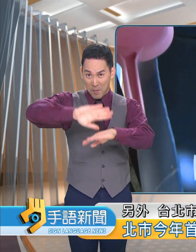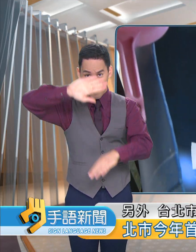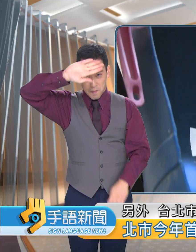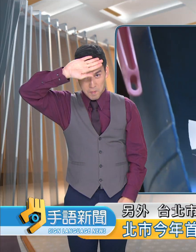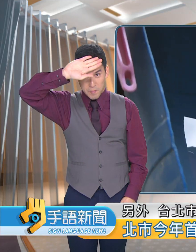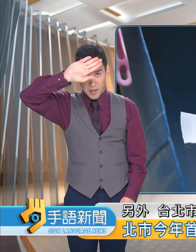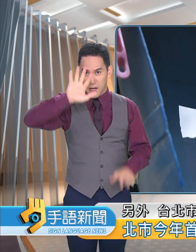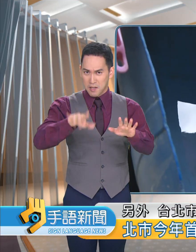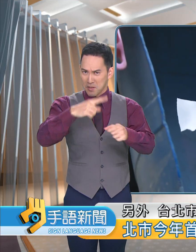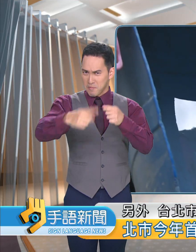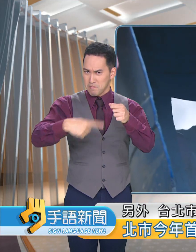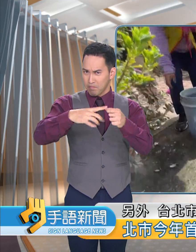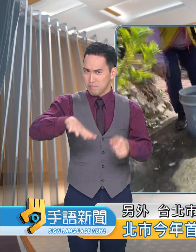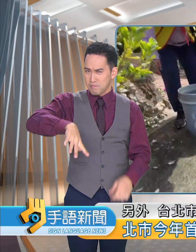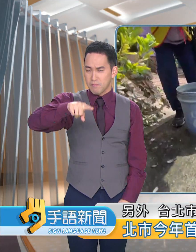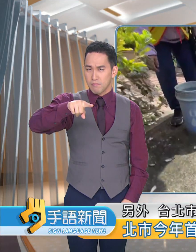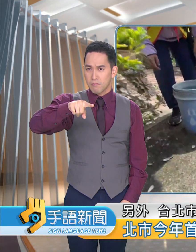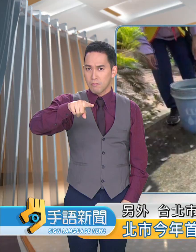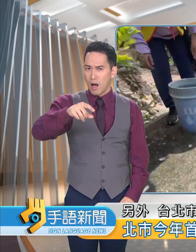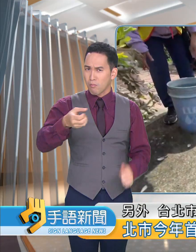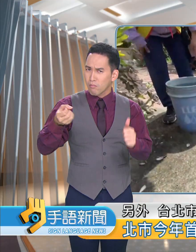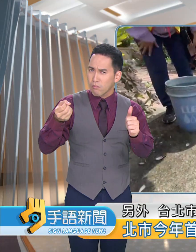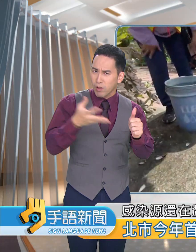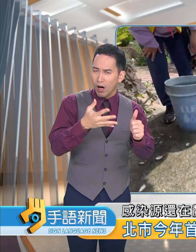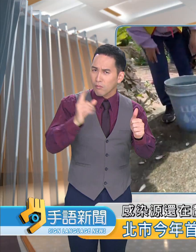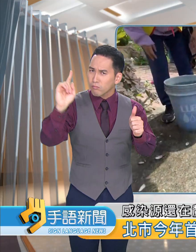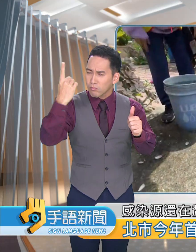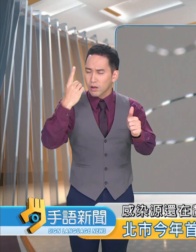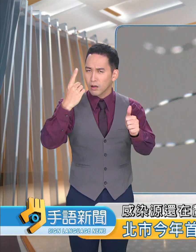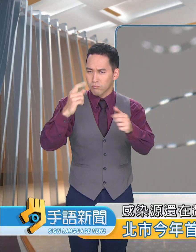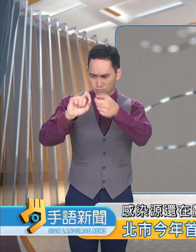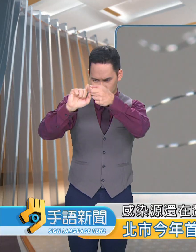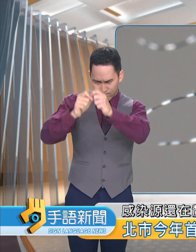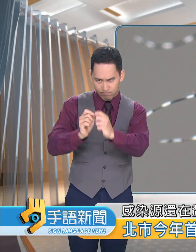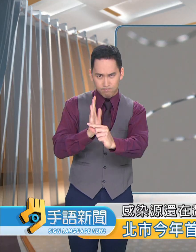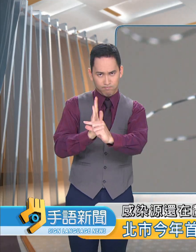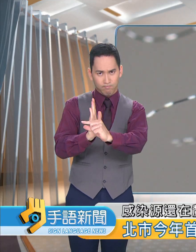例本土登革熱病例感染源還在釐清